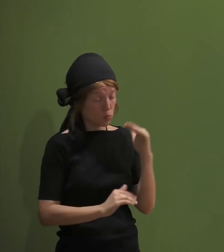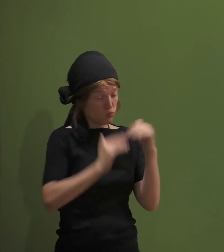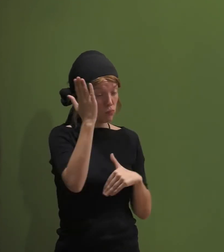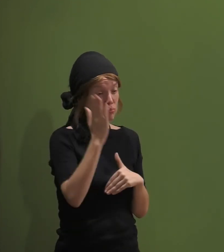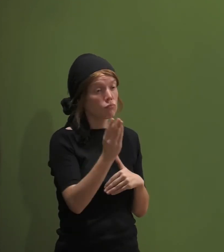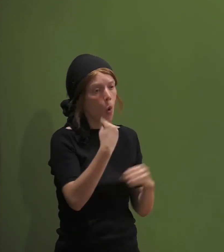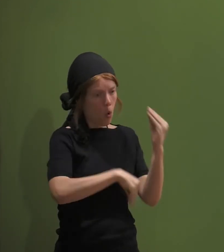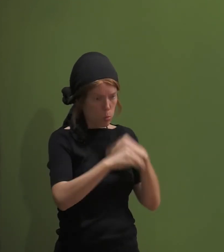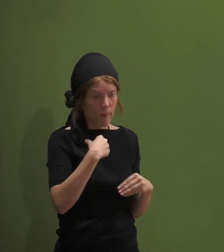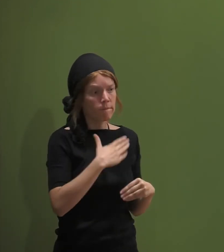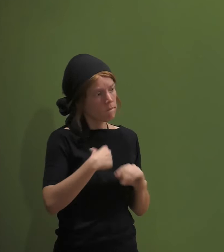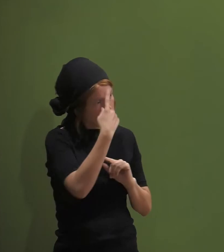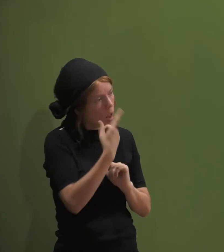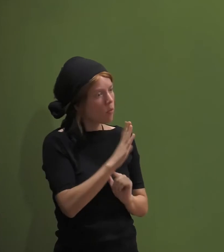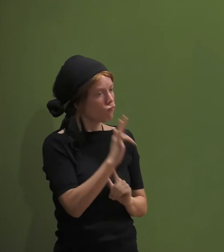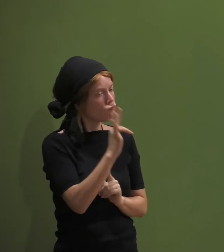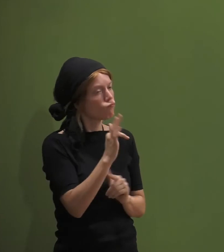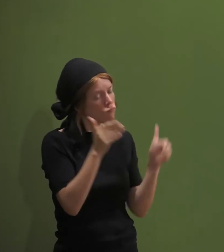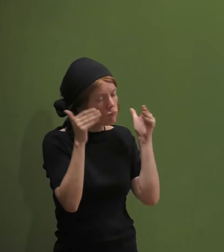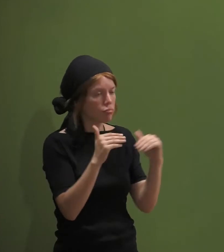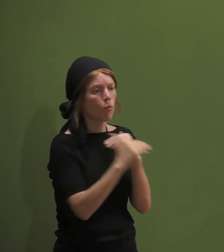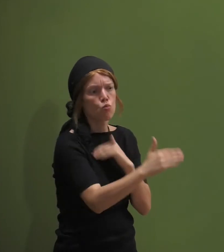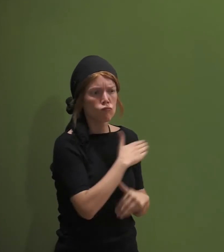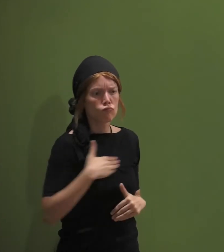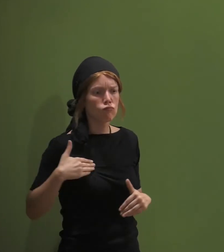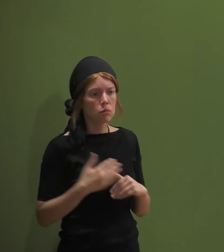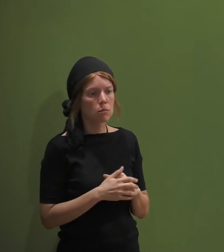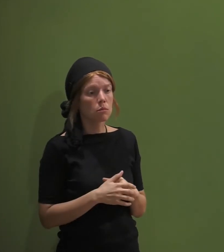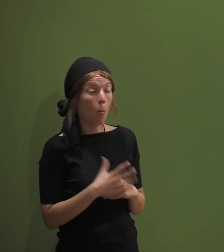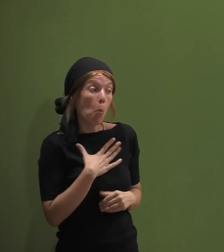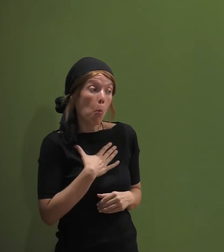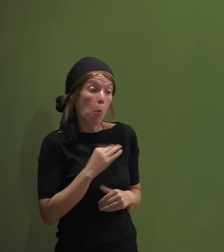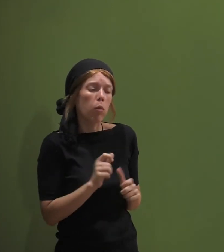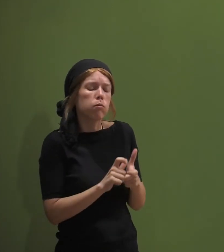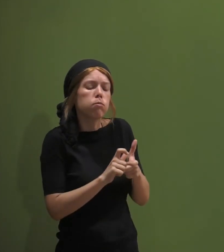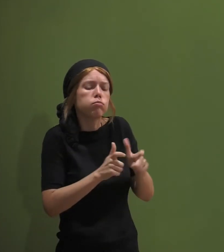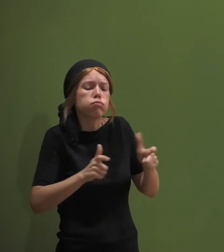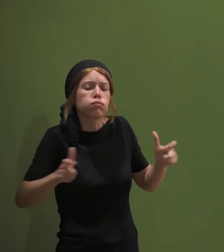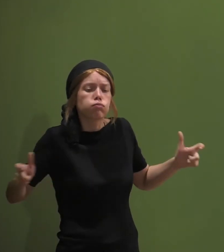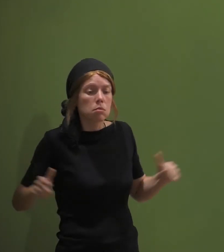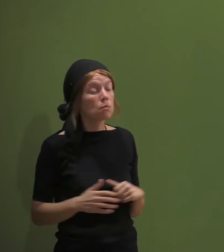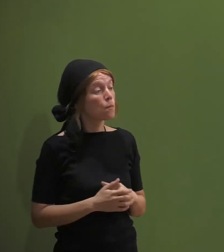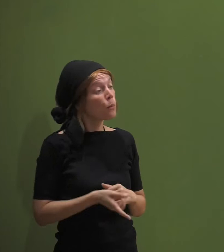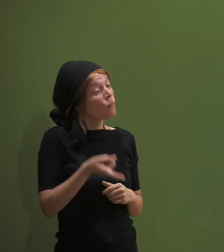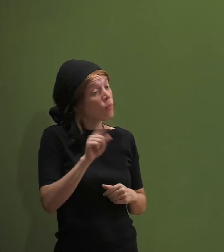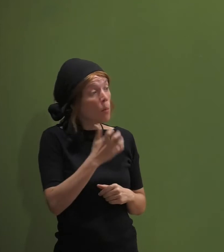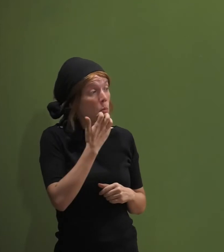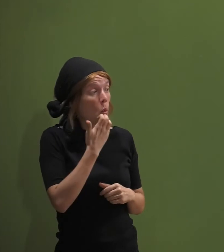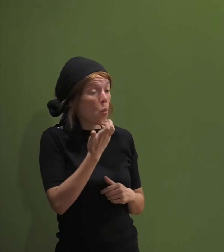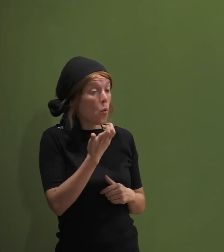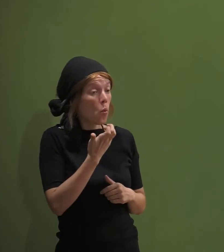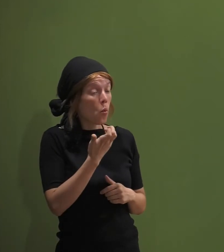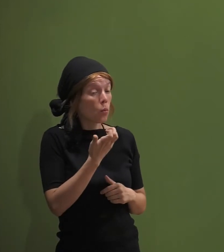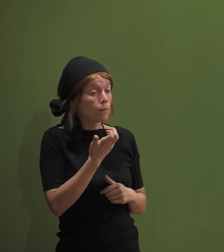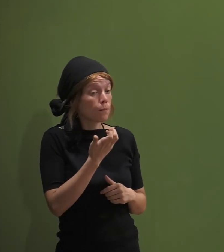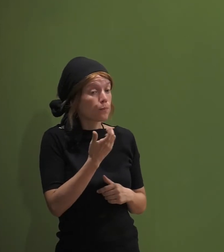consumidores que muestran actitudes positivas hacia la sostenibilidad y que previsiblemente irá creciendo en el tiempo, como por su disposición a